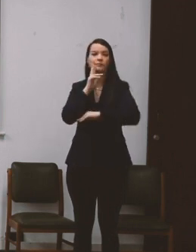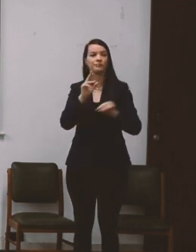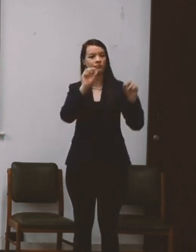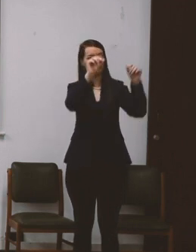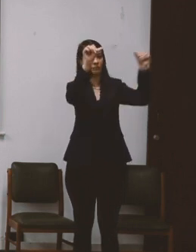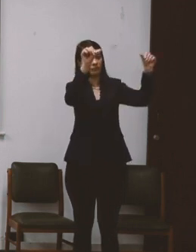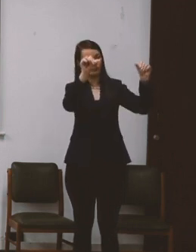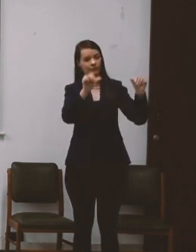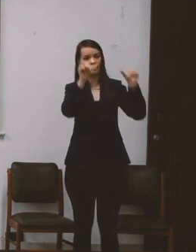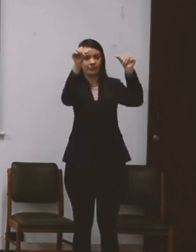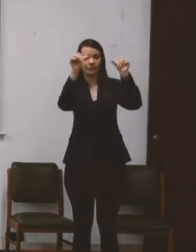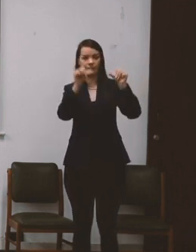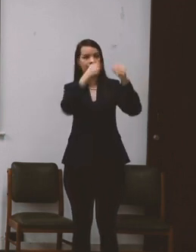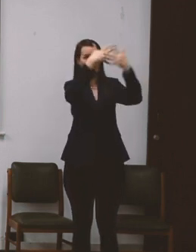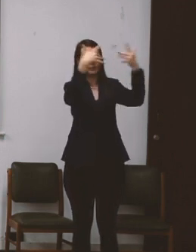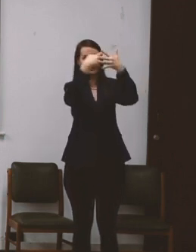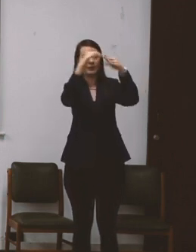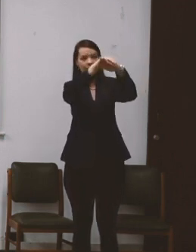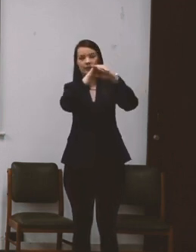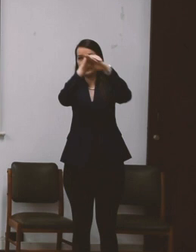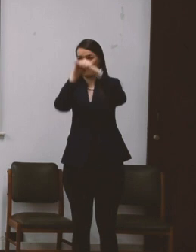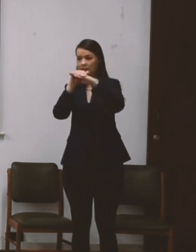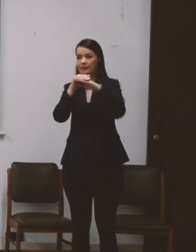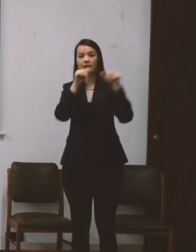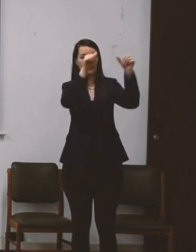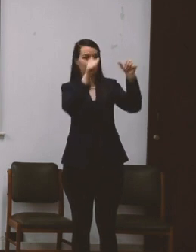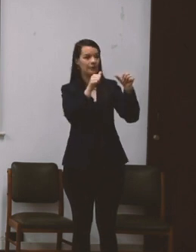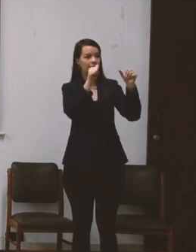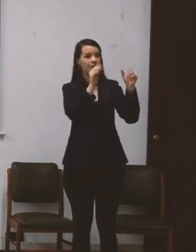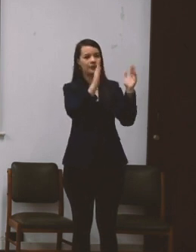dos carteles escritos en inglés. El primero a la izquierda,